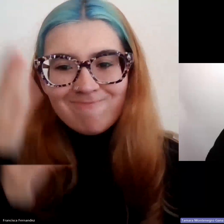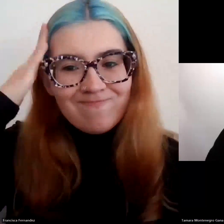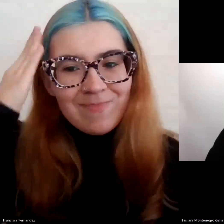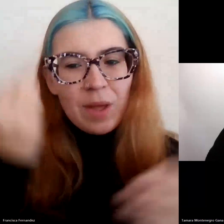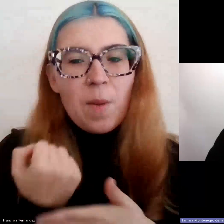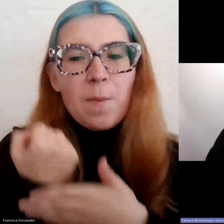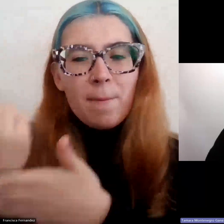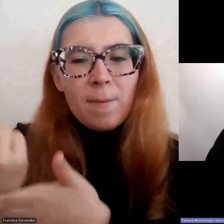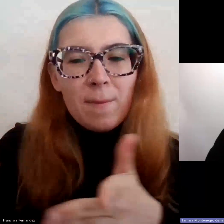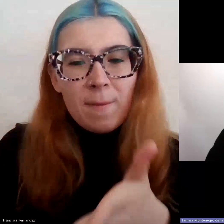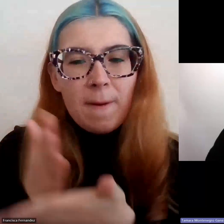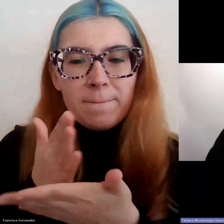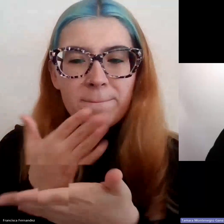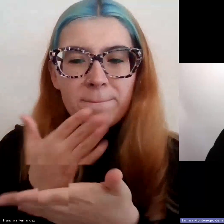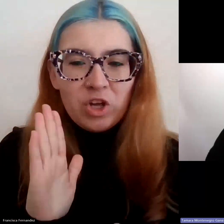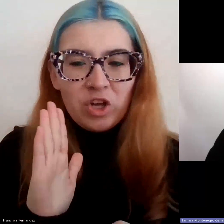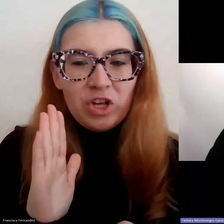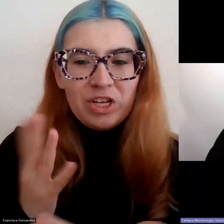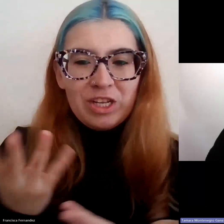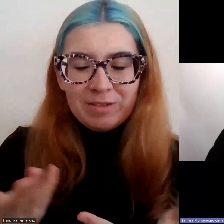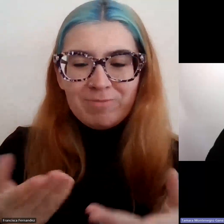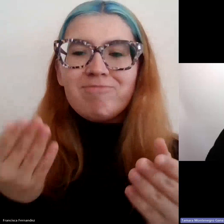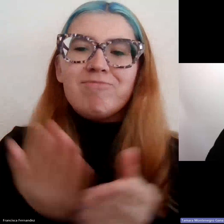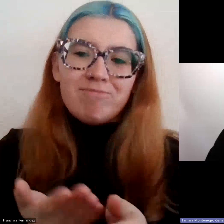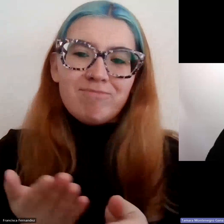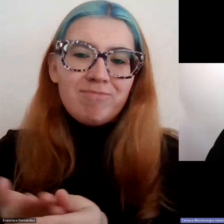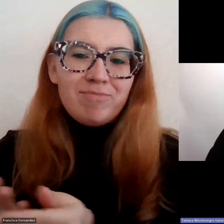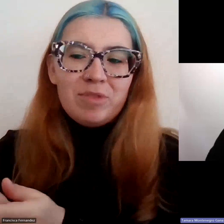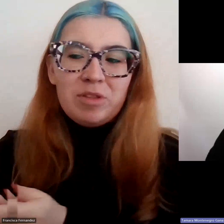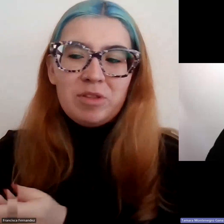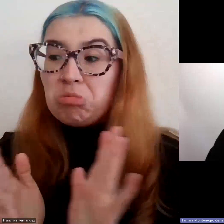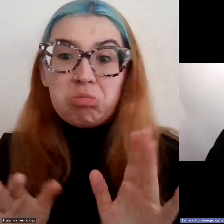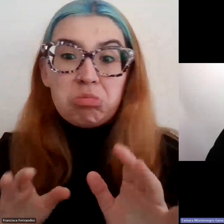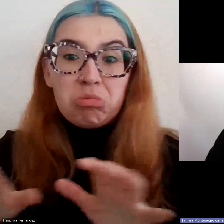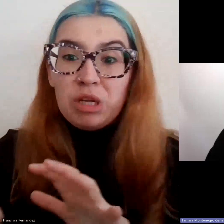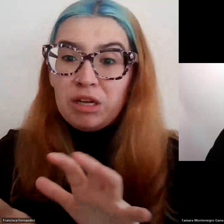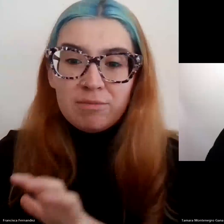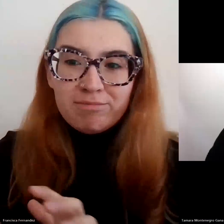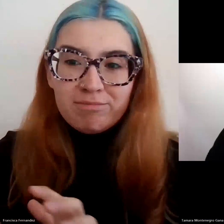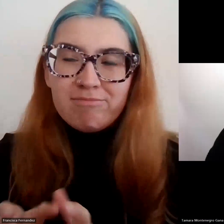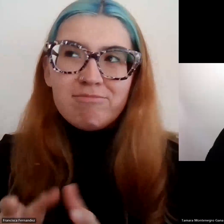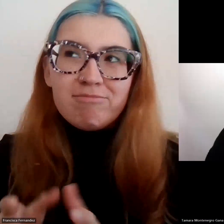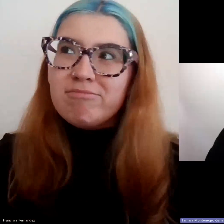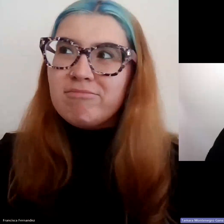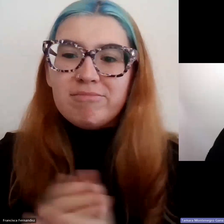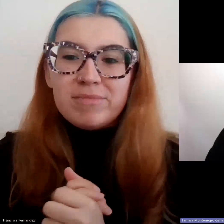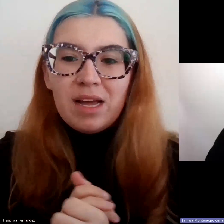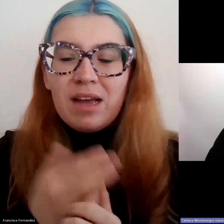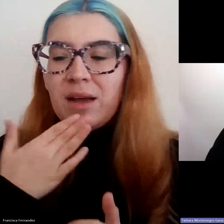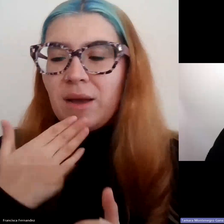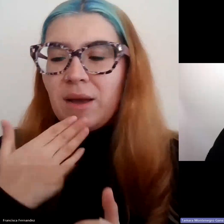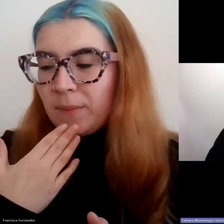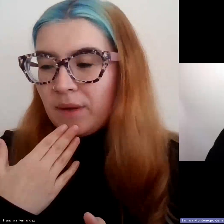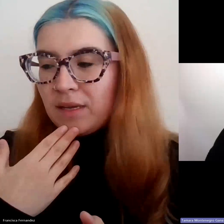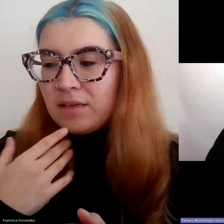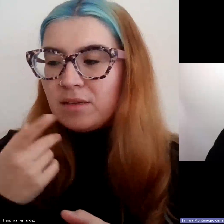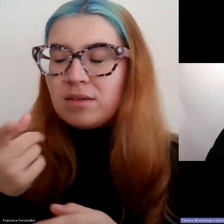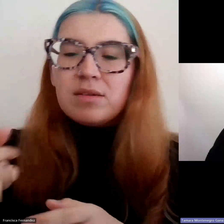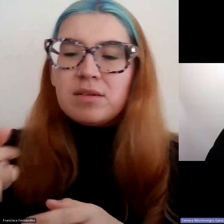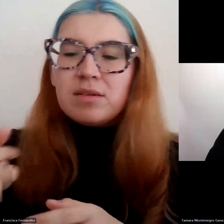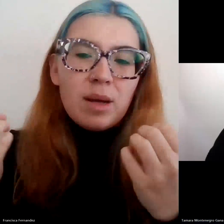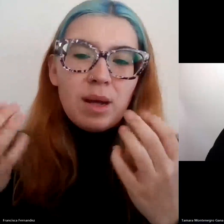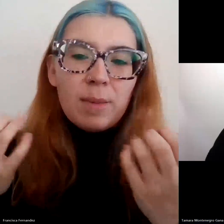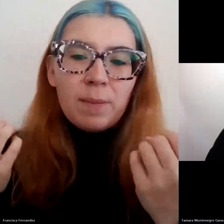palabra, para que no lo olvidara y eso le ayudara cuando estuviera en la escuela y le fuera mejor. Y con distintas cosas